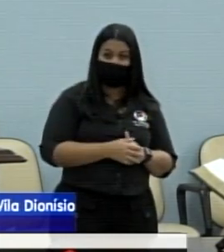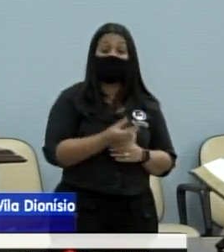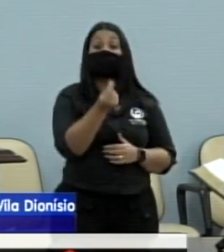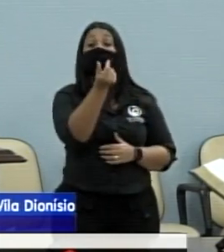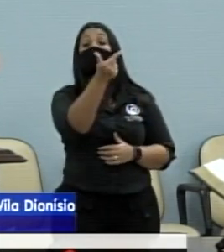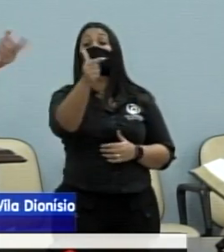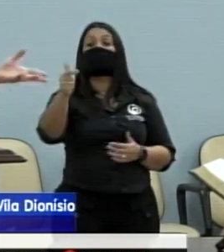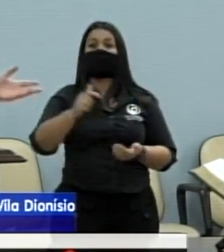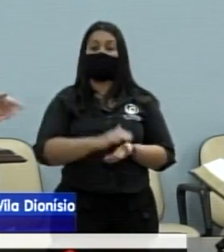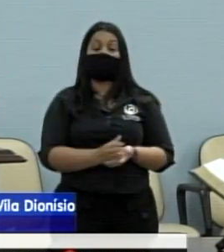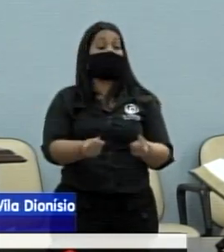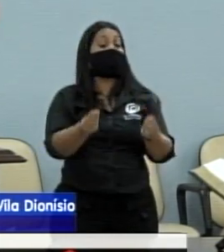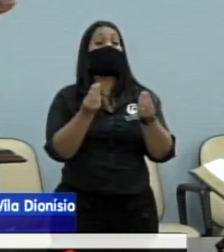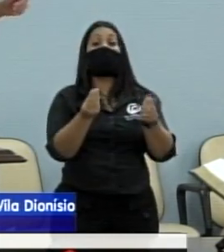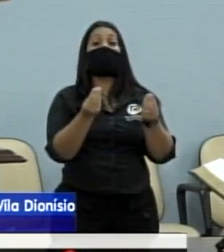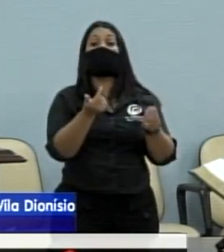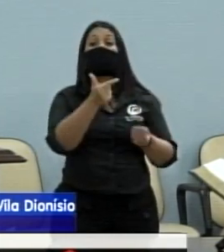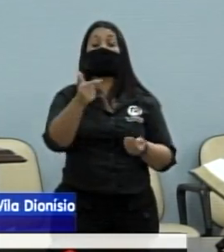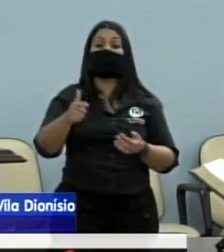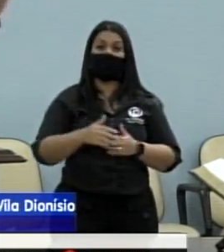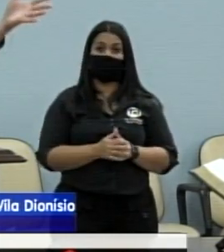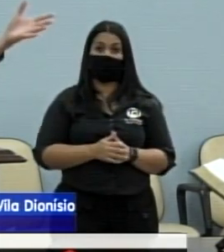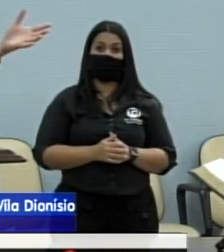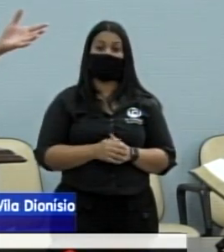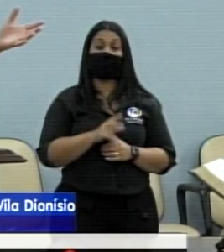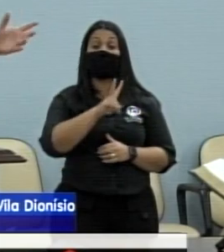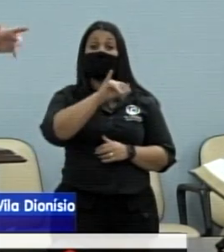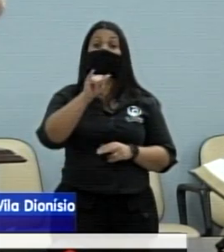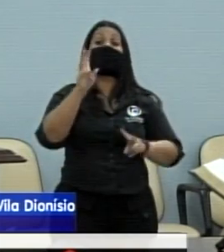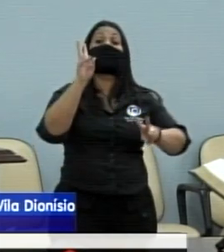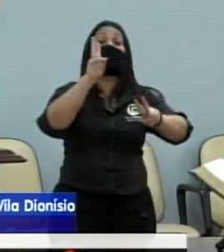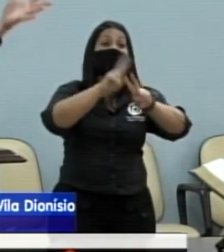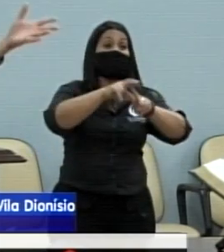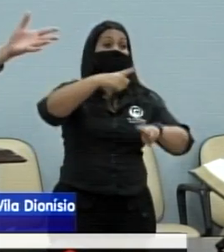dinheiro. Não tem mais como. Vocês vão ver a gente ser preso.